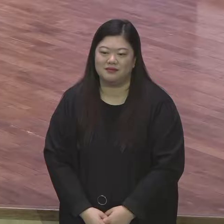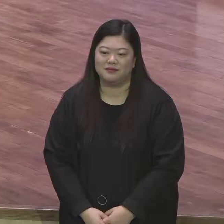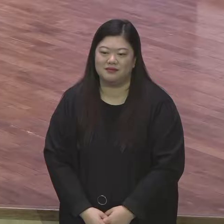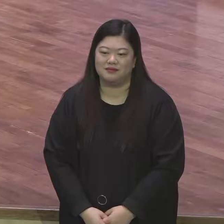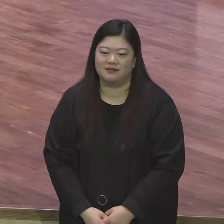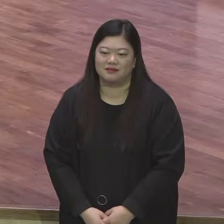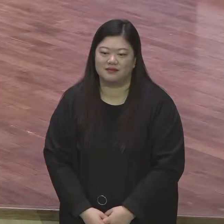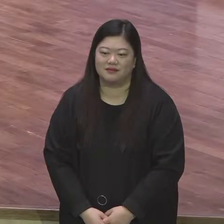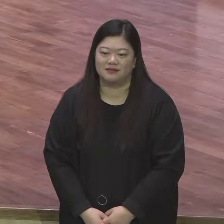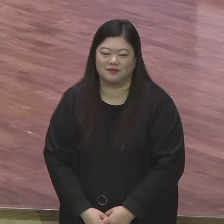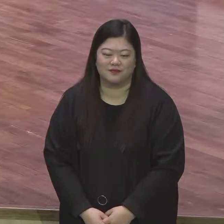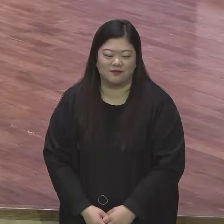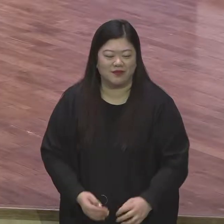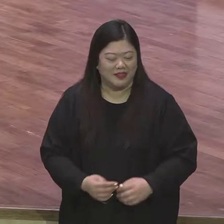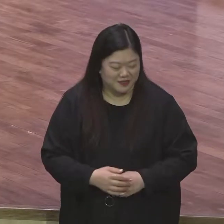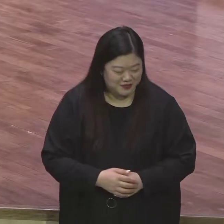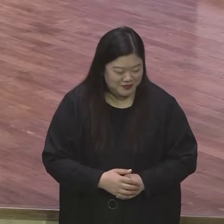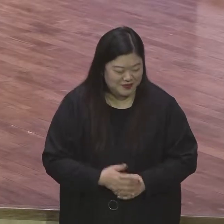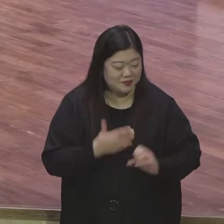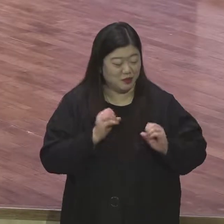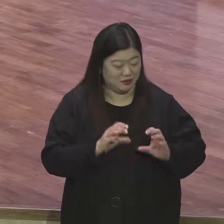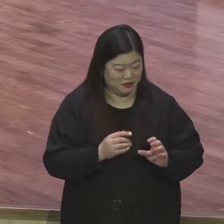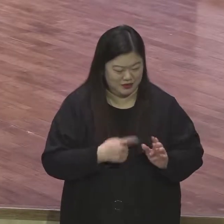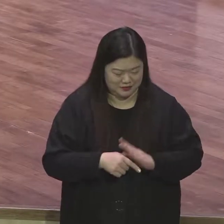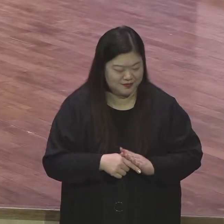이름도 빚도 없이 은신한 분도 우리에게 너무 많아요.